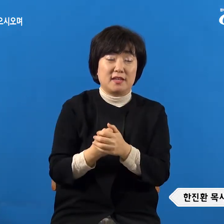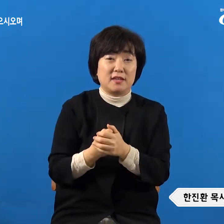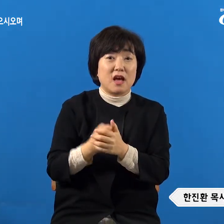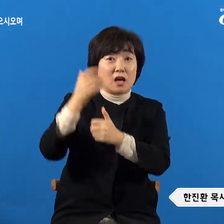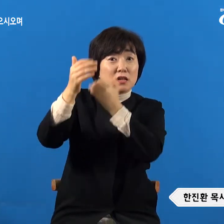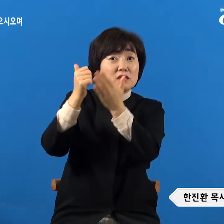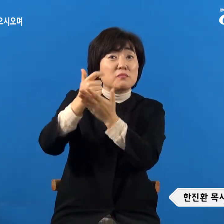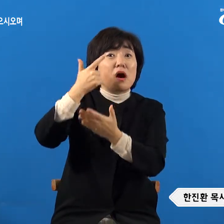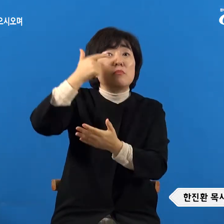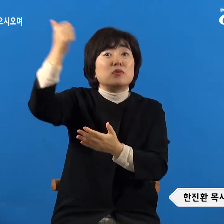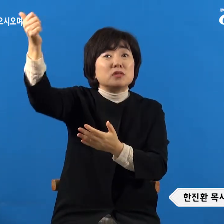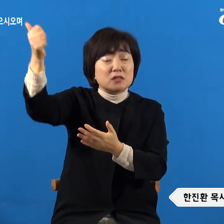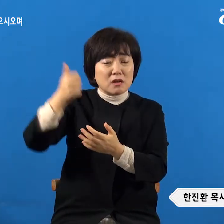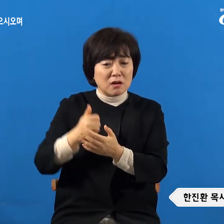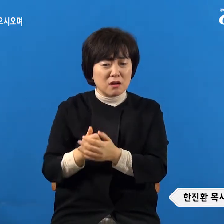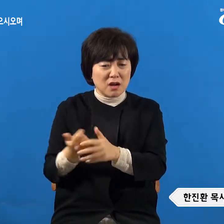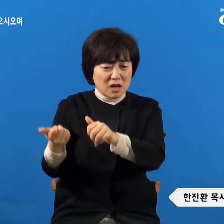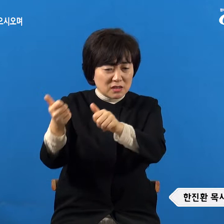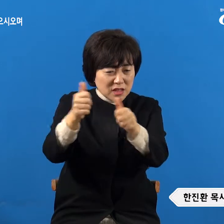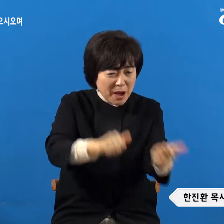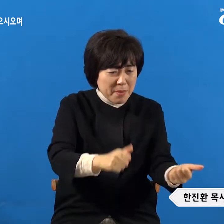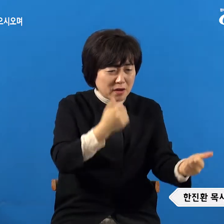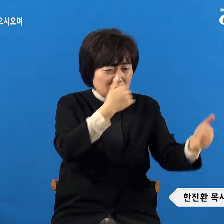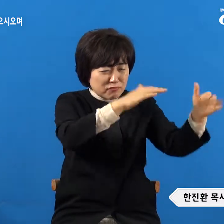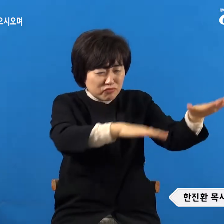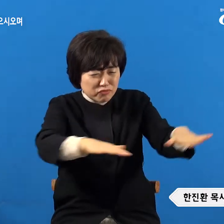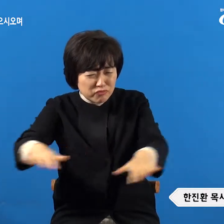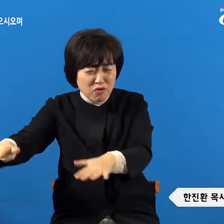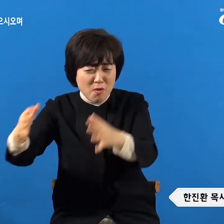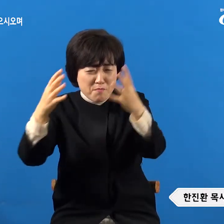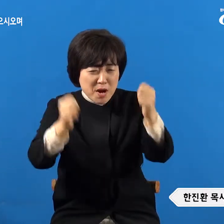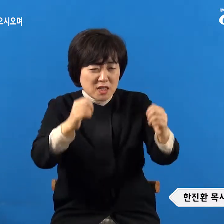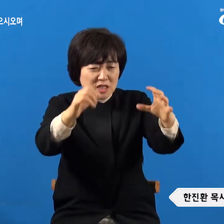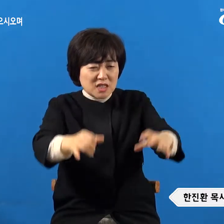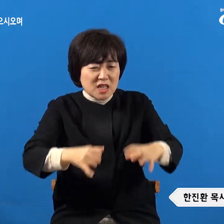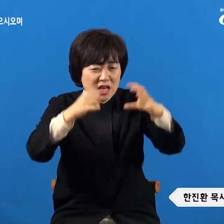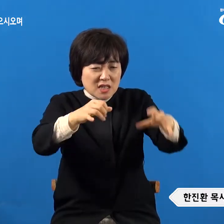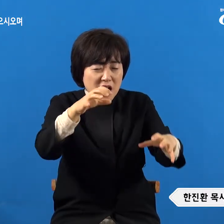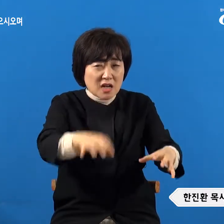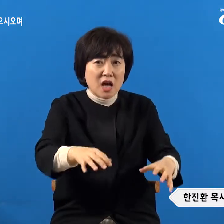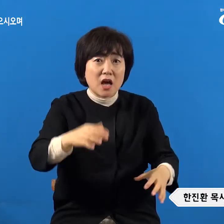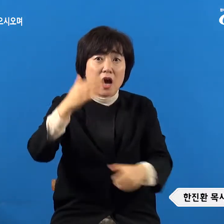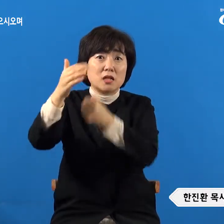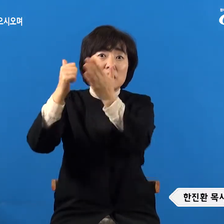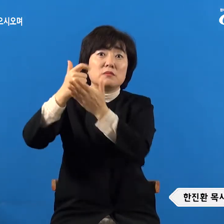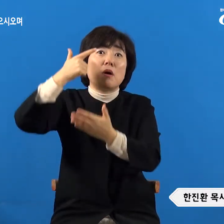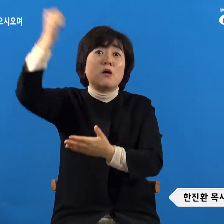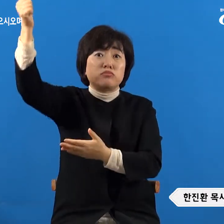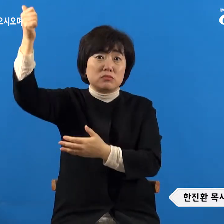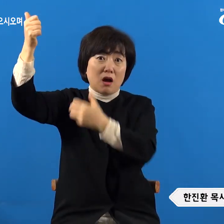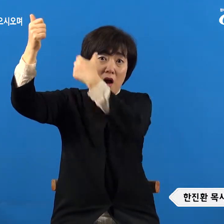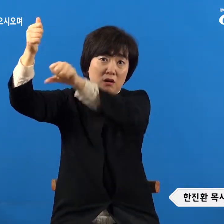하나님께서 어째서 사망의 물결이 넘실대는 이 세상에 자기 독생자를 보내셨습니까?